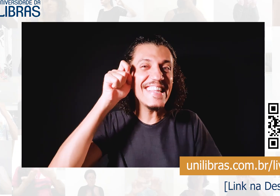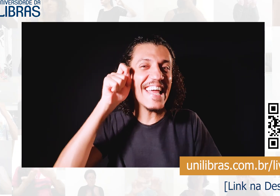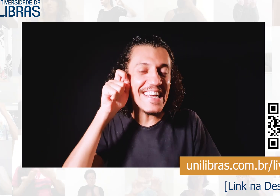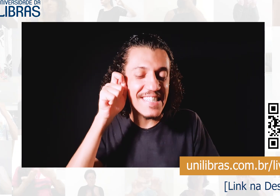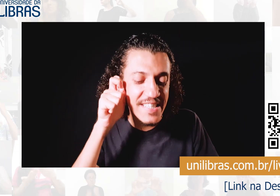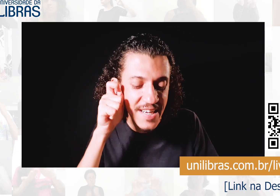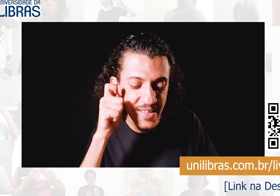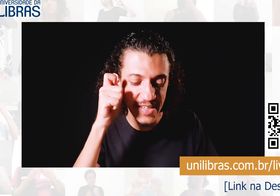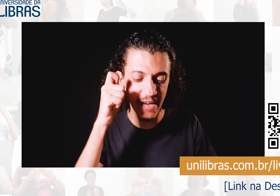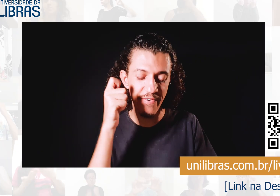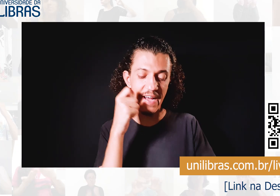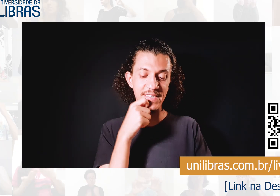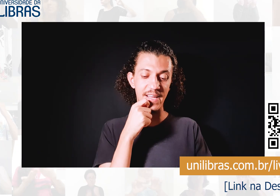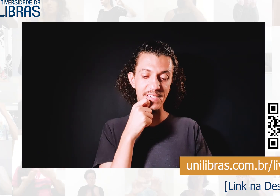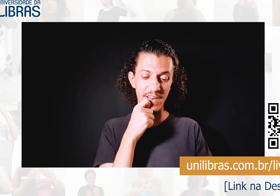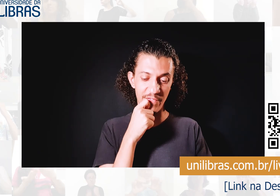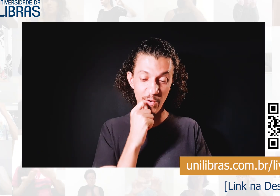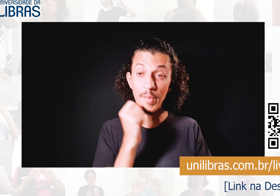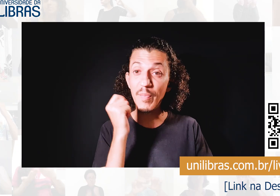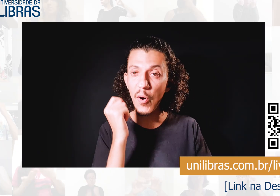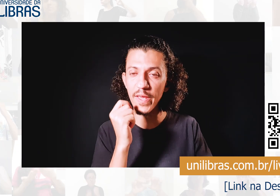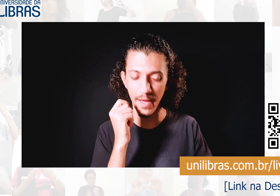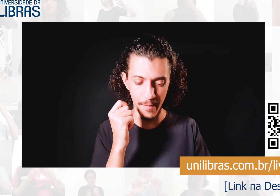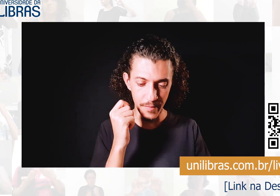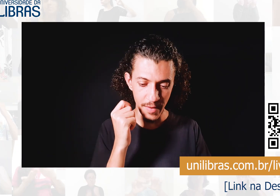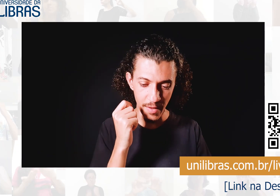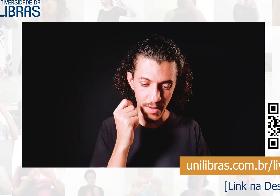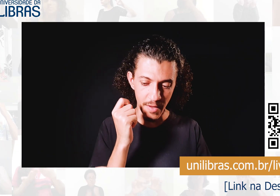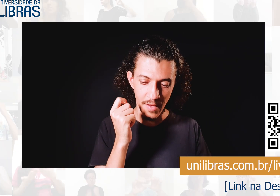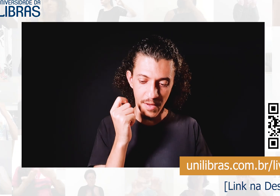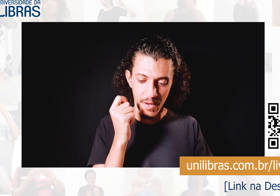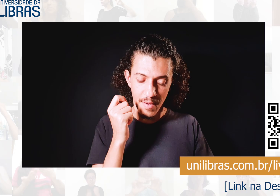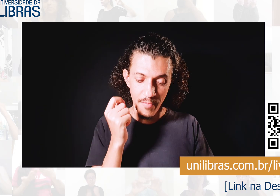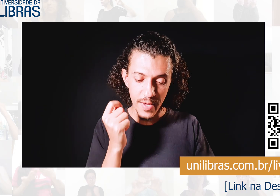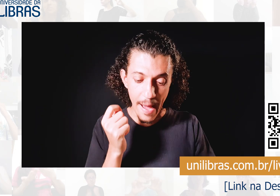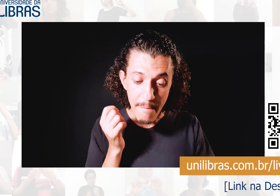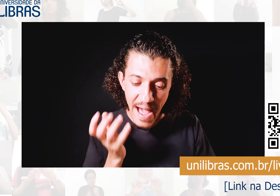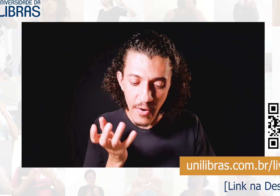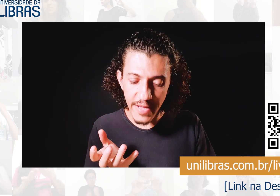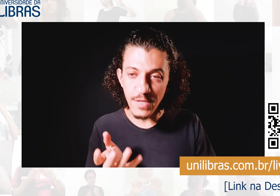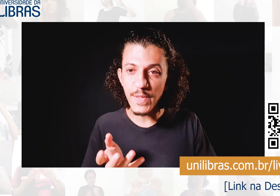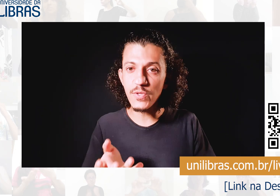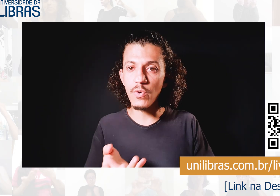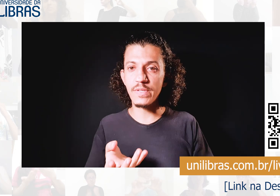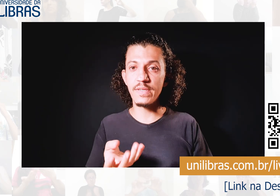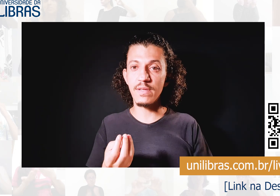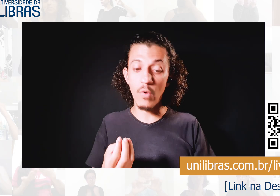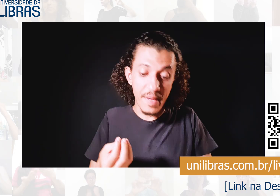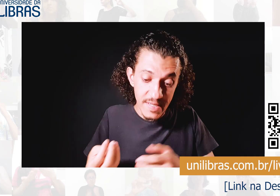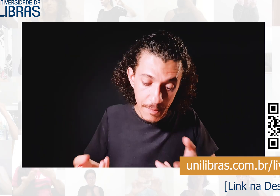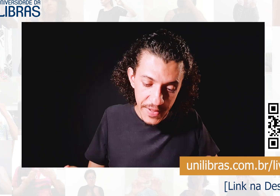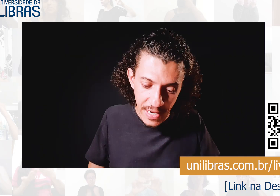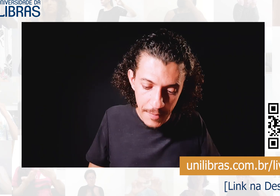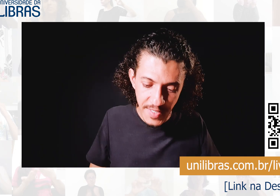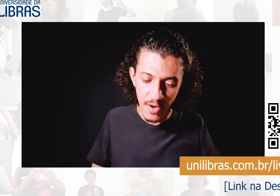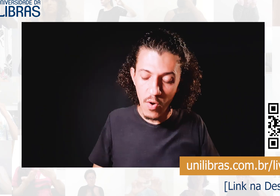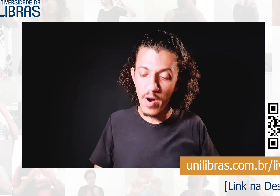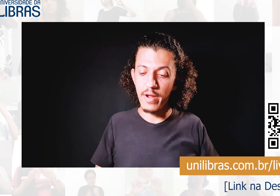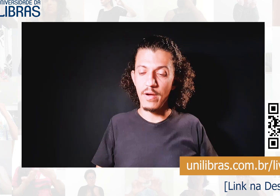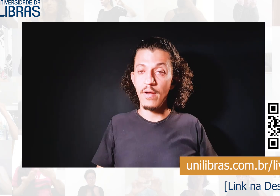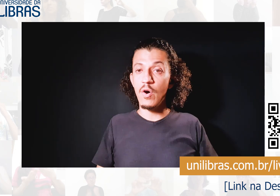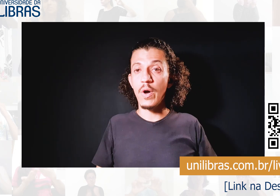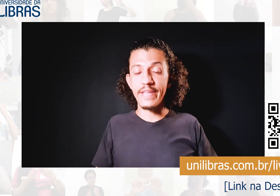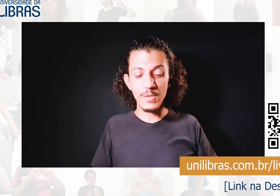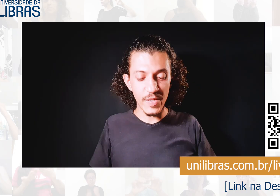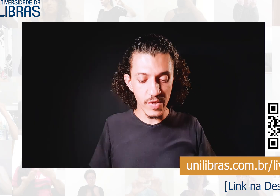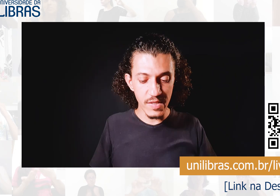Olha que interessante essa frase que ela escreveu. Por quê? Porque a maioria das pessoas que estão começando a aprender Libras